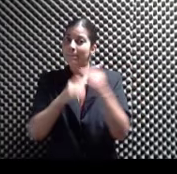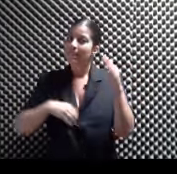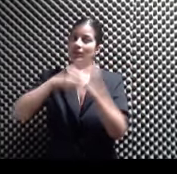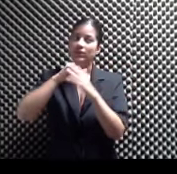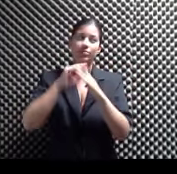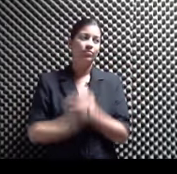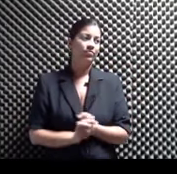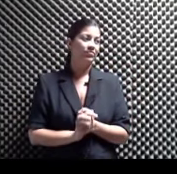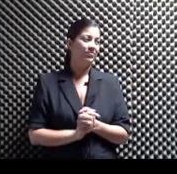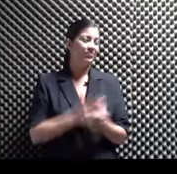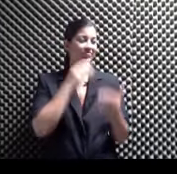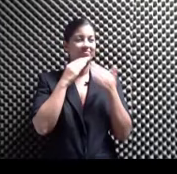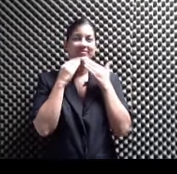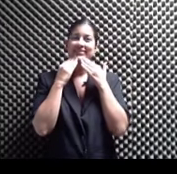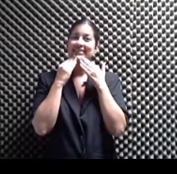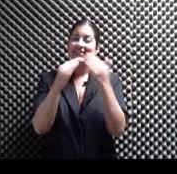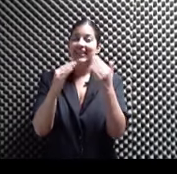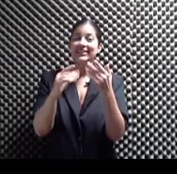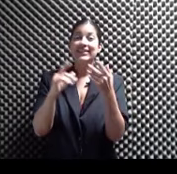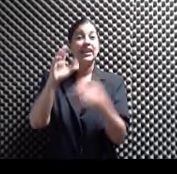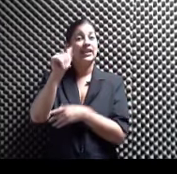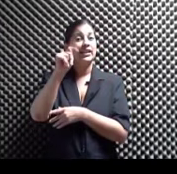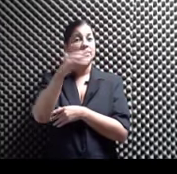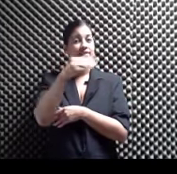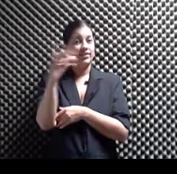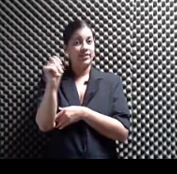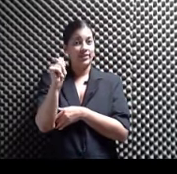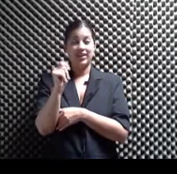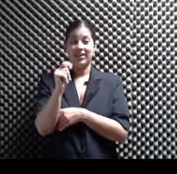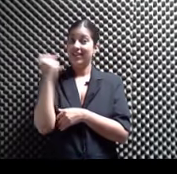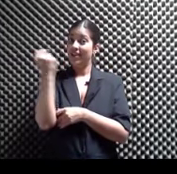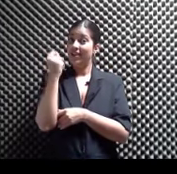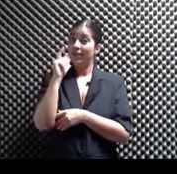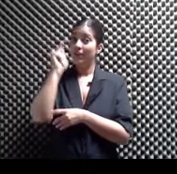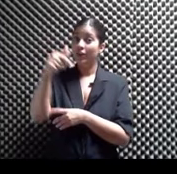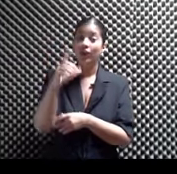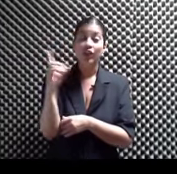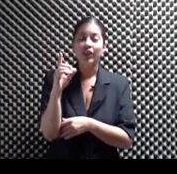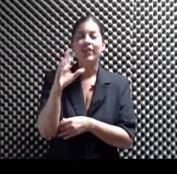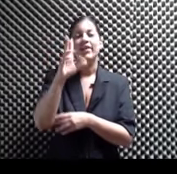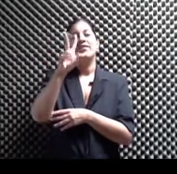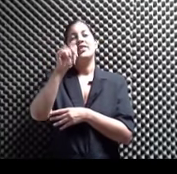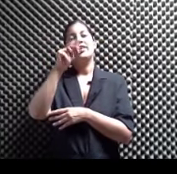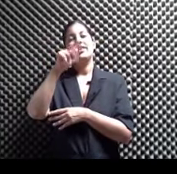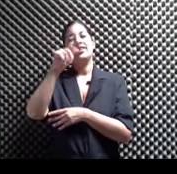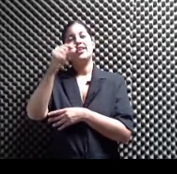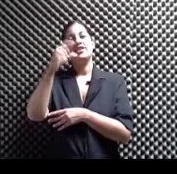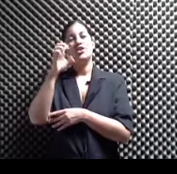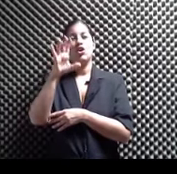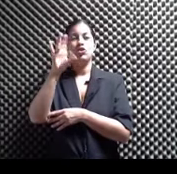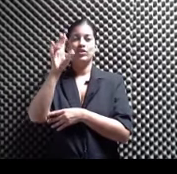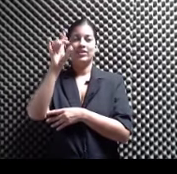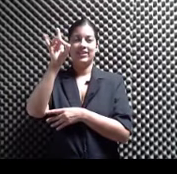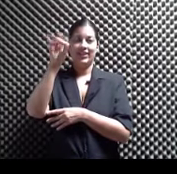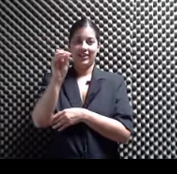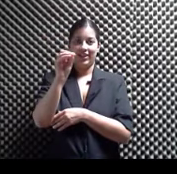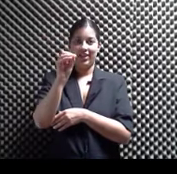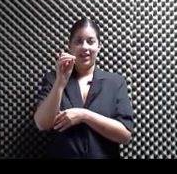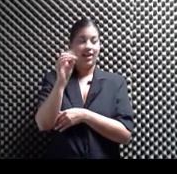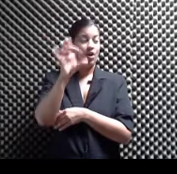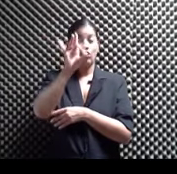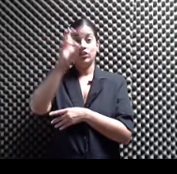pues depende de cuándo la vaya a entregar. Gracias a nuestros amigos de AT&T nos fuimos hasta el próximo martes. Mire, por aquí, por Vintage 870 AM, 7 de la noche.